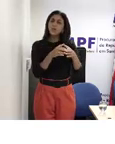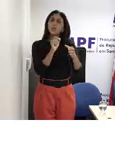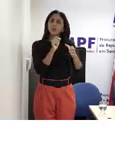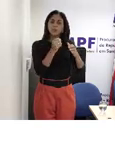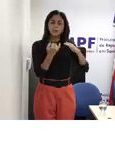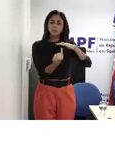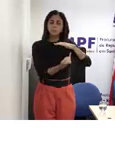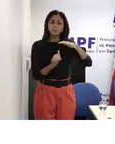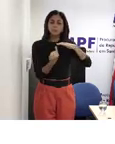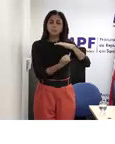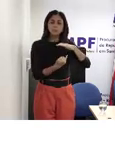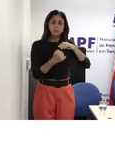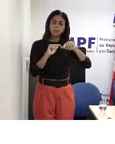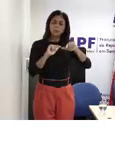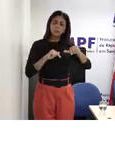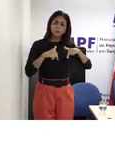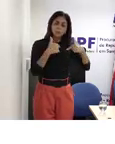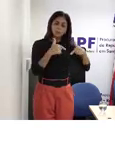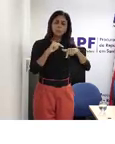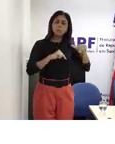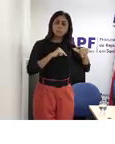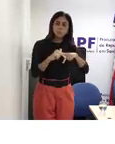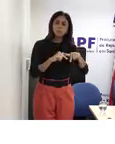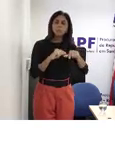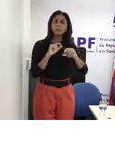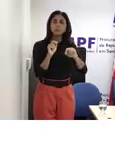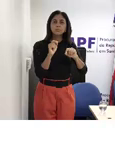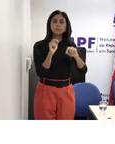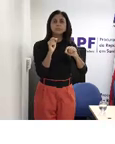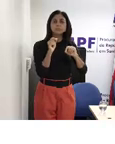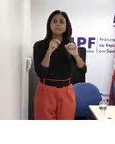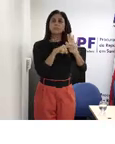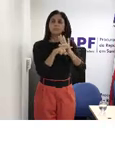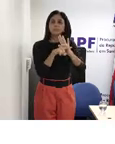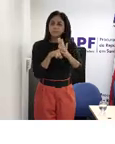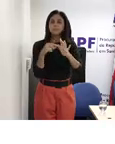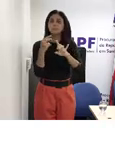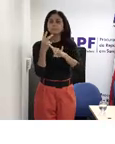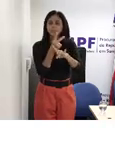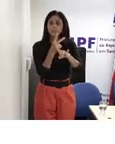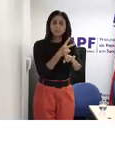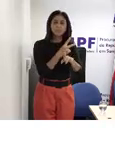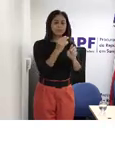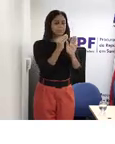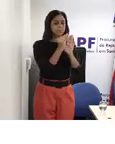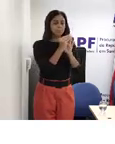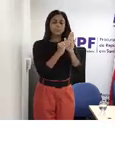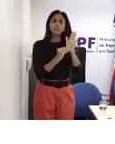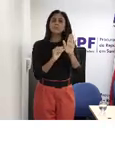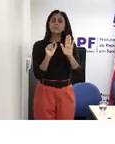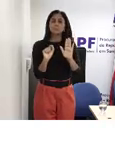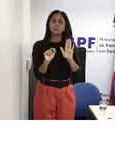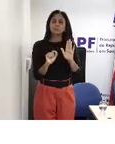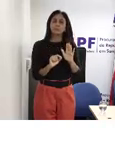instituições que trabalham com isso aqui assim merece um certo relevo um certo destaque né bom